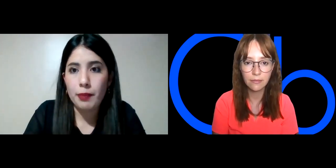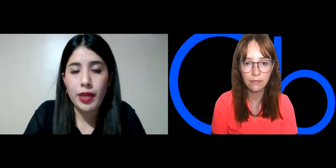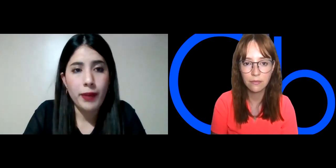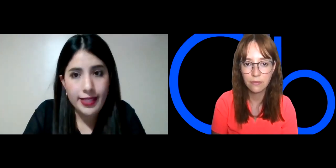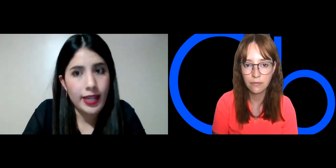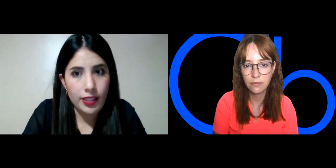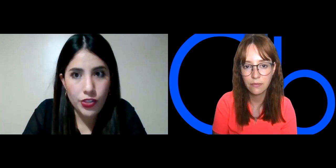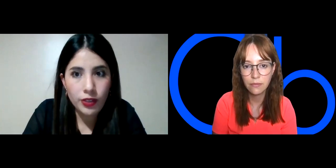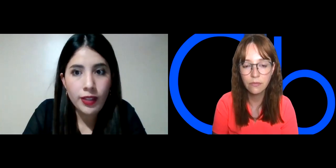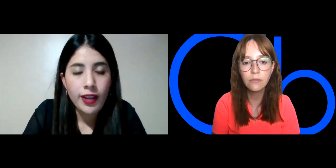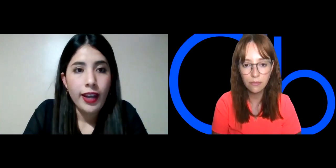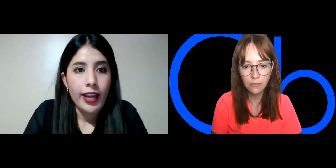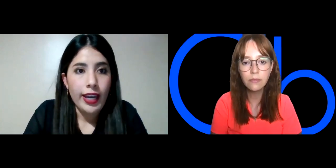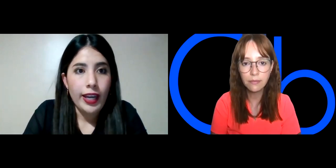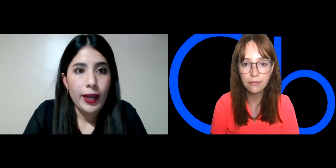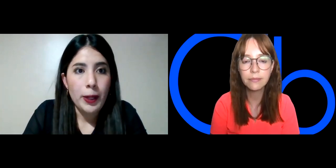discapacidades también merecen atención,